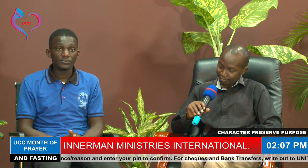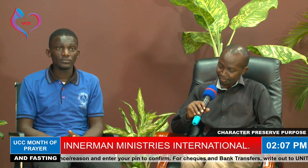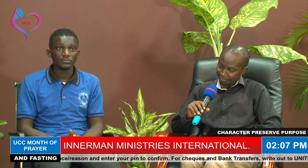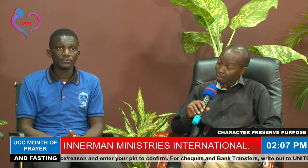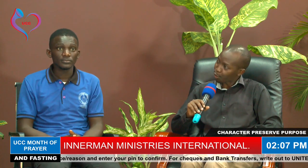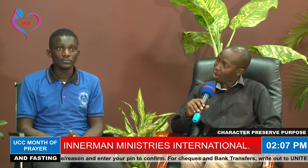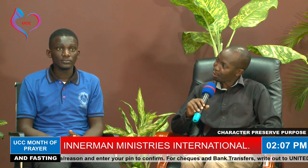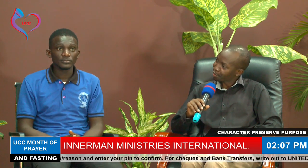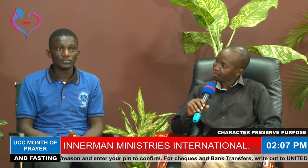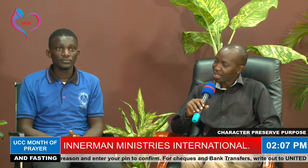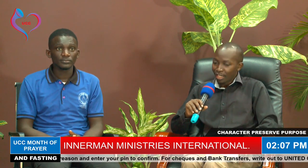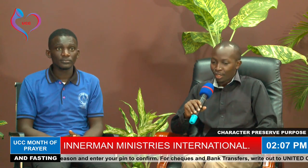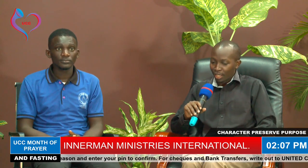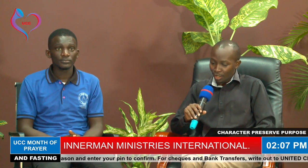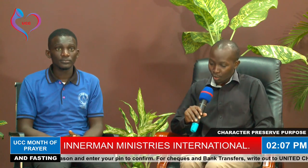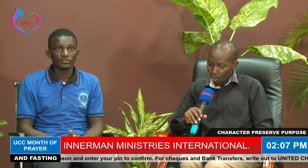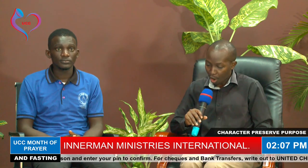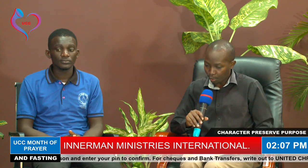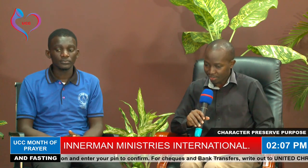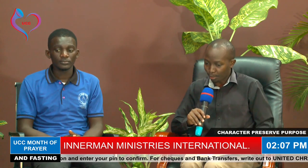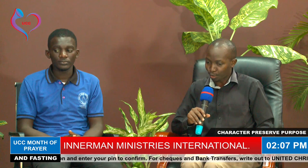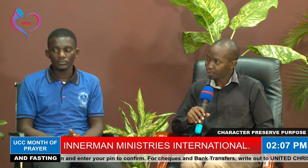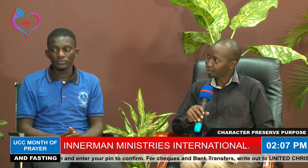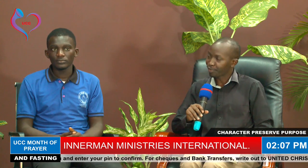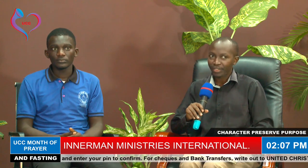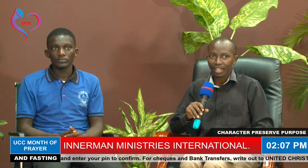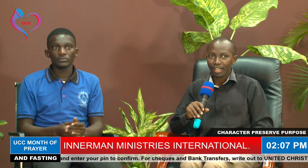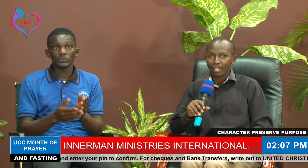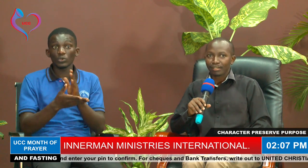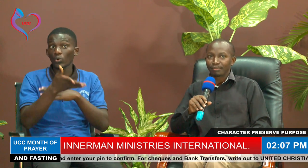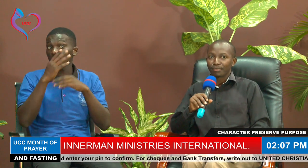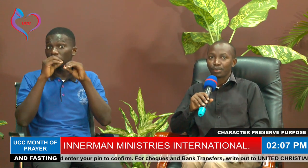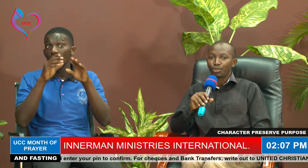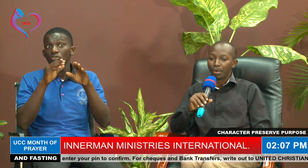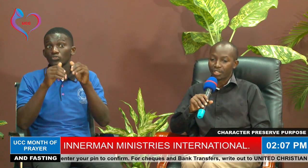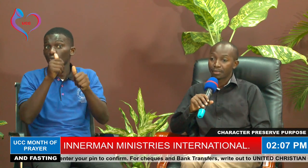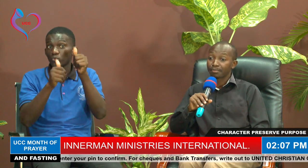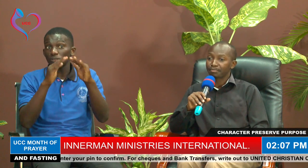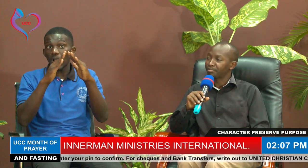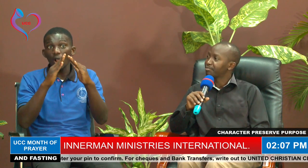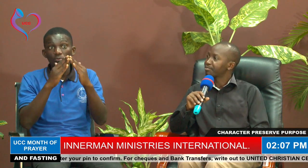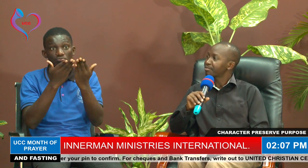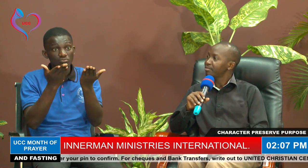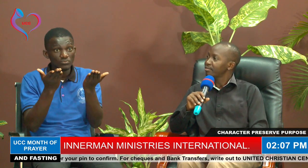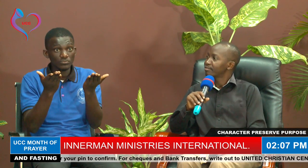don't take it well, wow. God bless you. Well, wow. So, Oli mnyumba chi, that would be the question. Oli mnyumba chi. Era baina kujukira